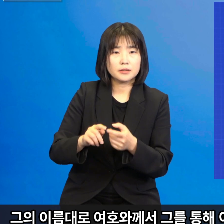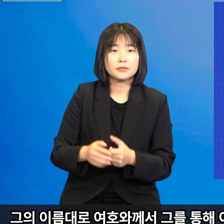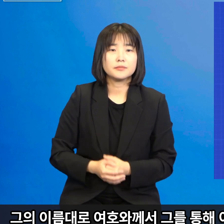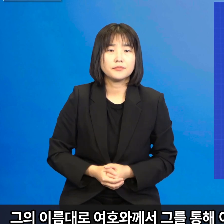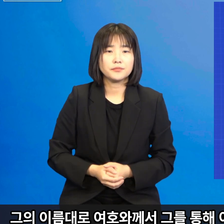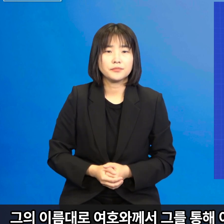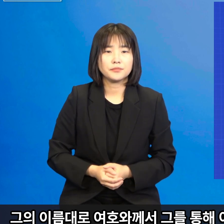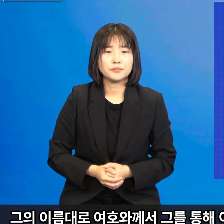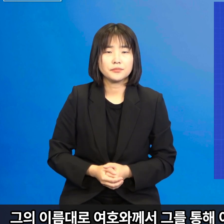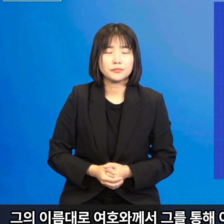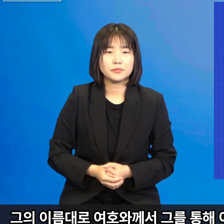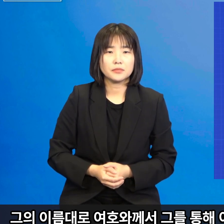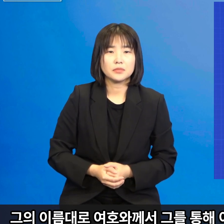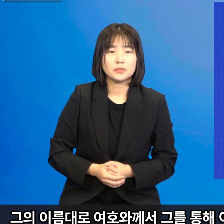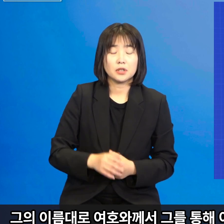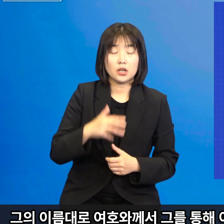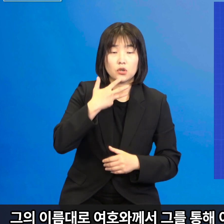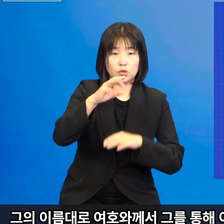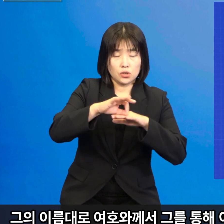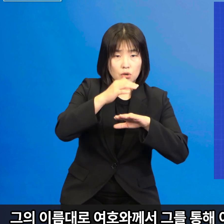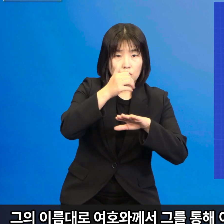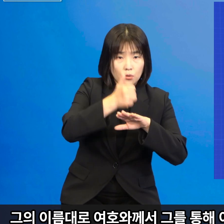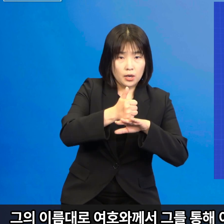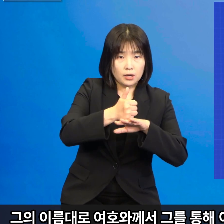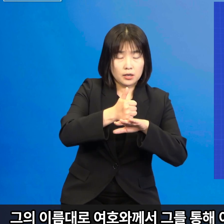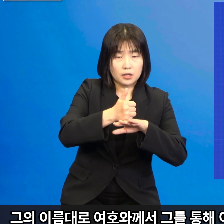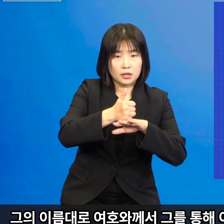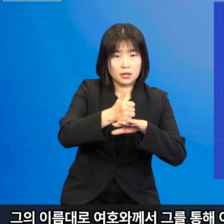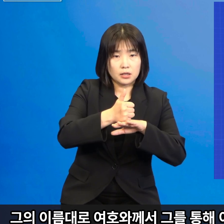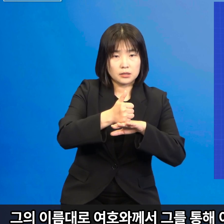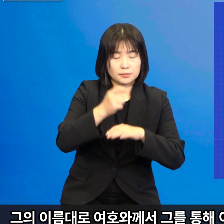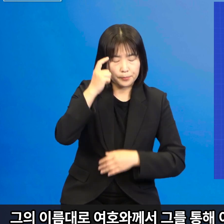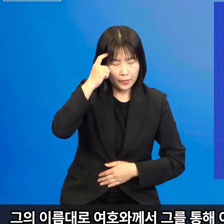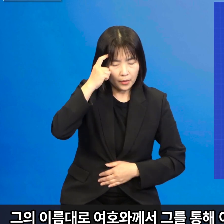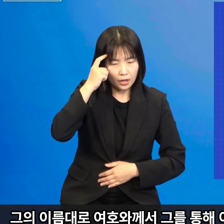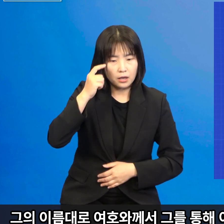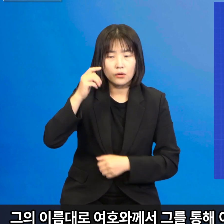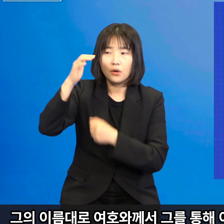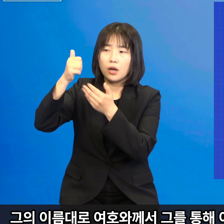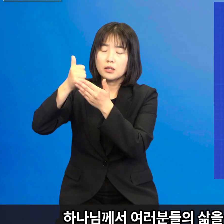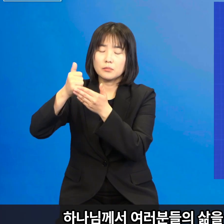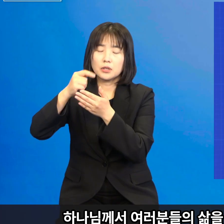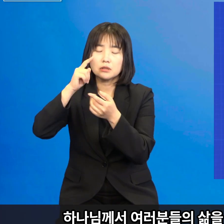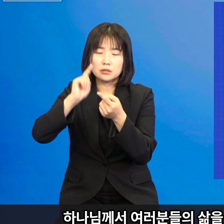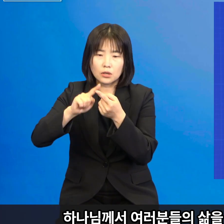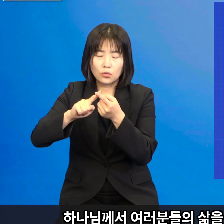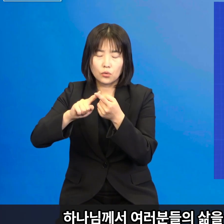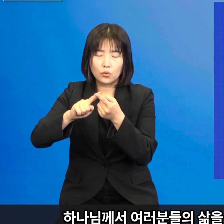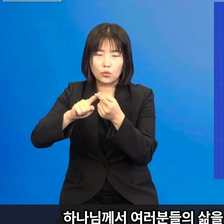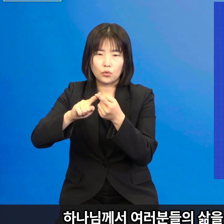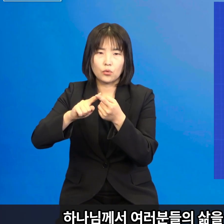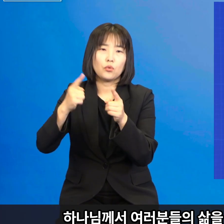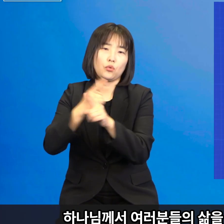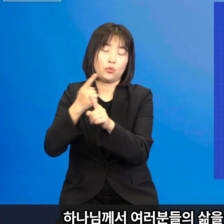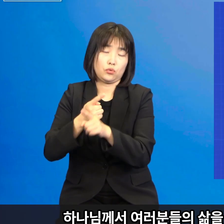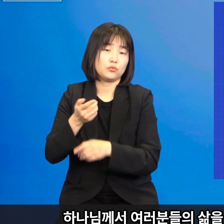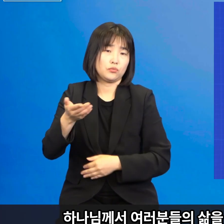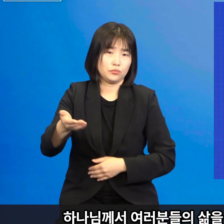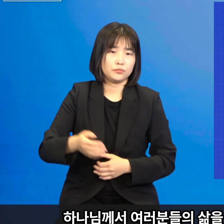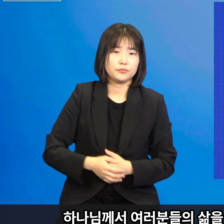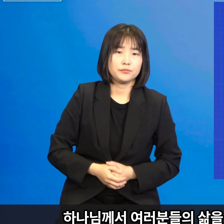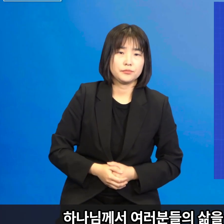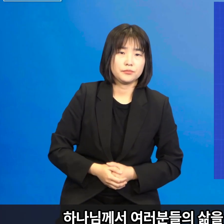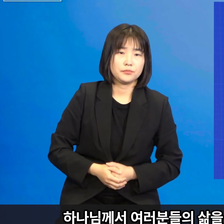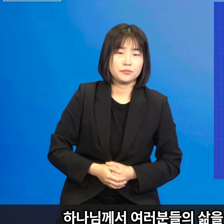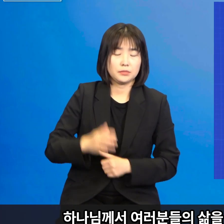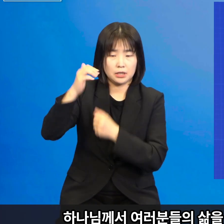그의 이름대로 여호와께서 그를 통해 이 나라를, 그 백성을 고쳐 주시는 것이죠. 하나님께서 여러분들의